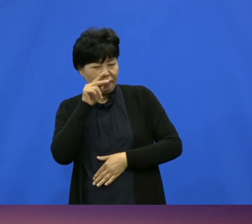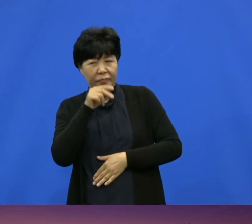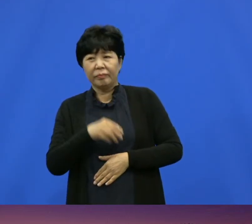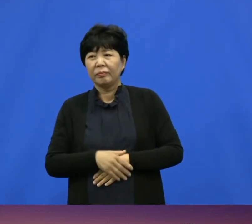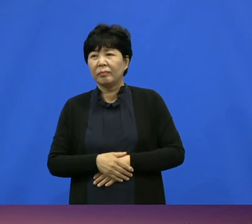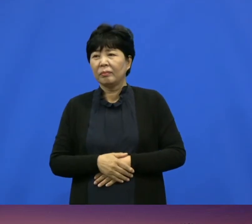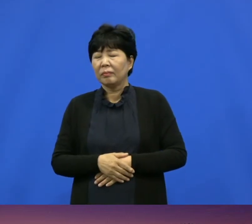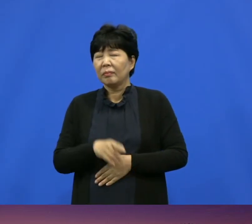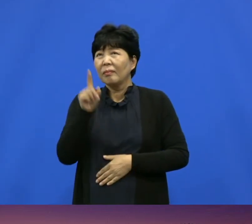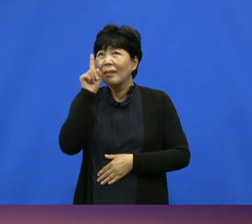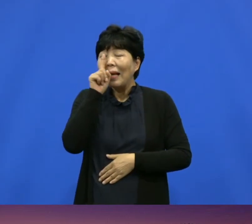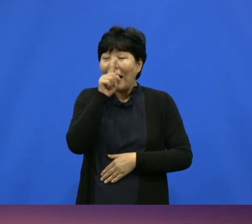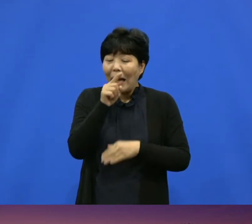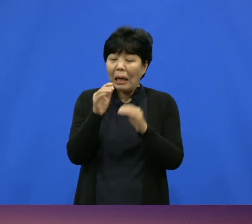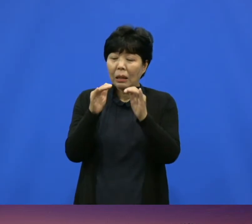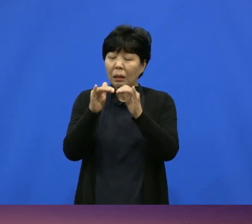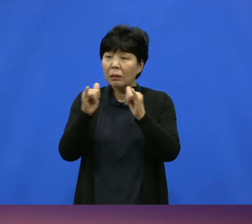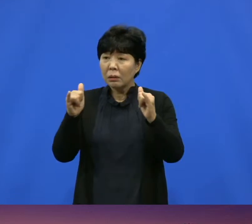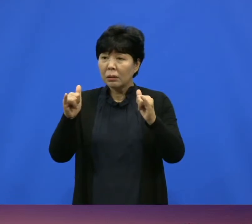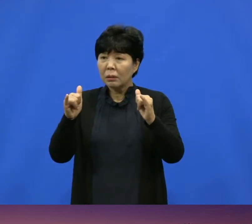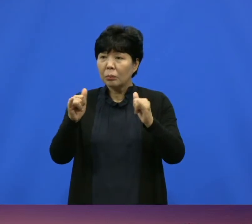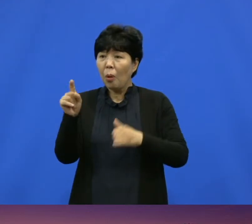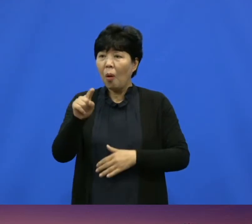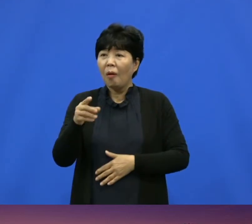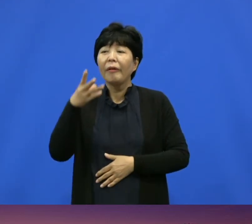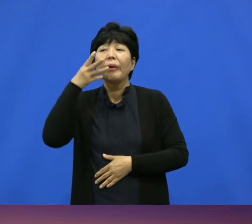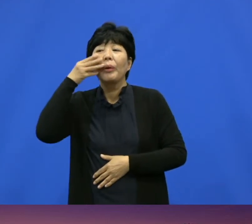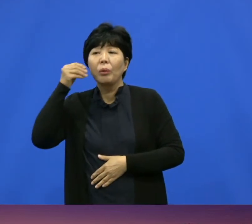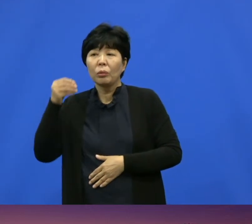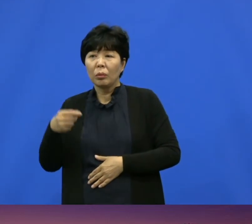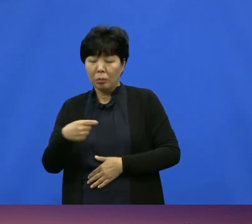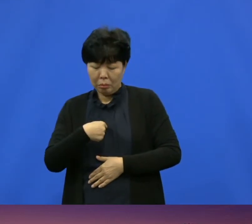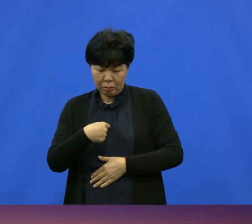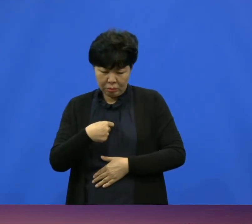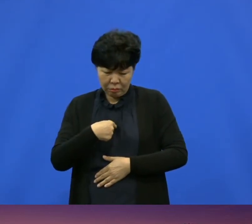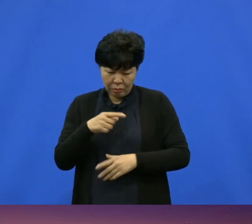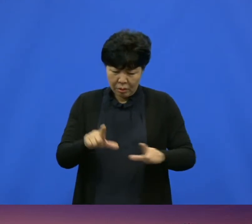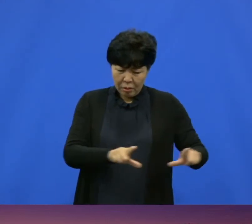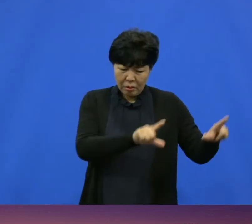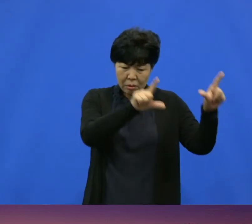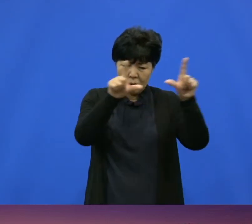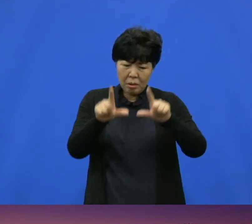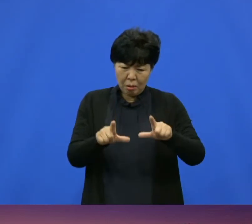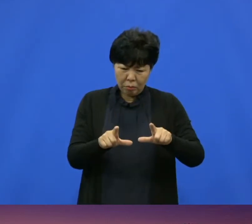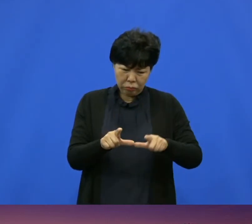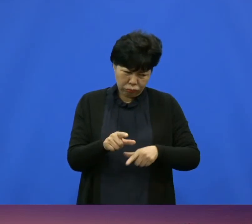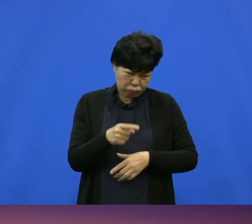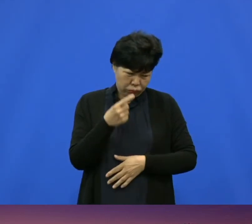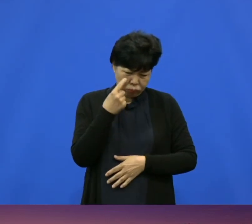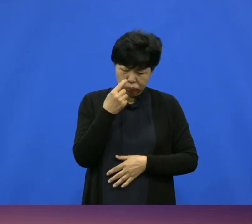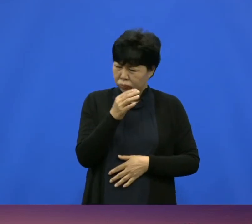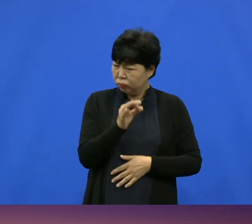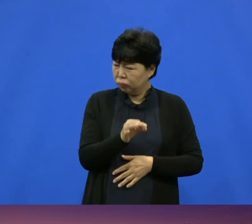악인들은 형통하는 것에 반해 나의 삶은 너무도 비참한 형편에 놓여 있다는